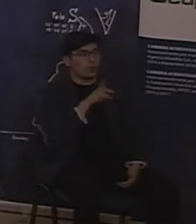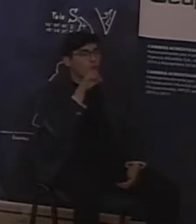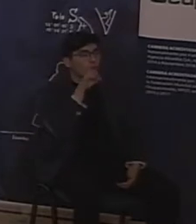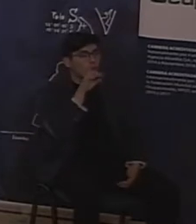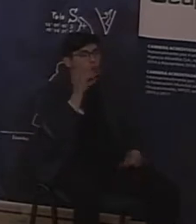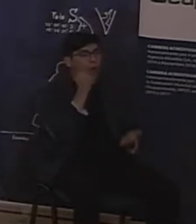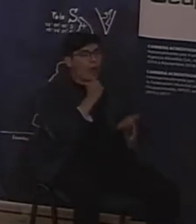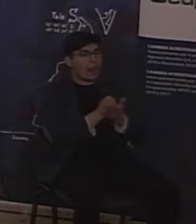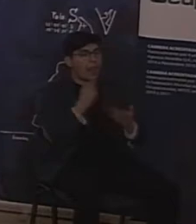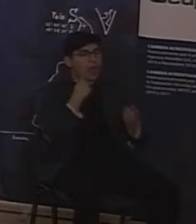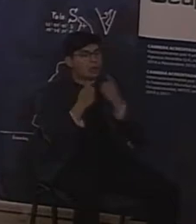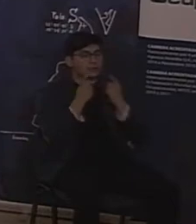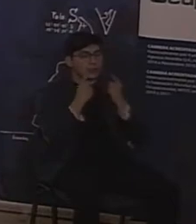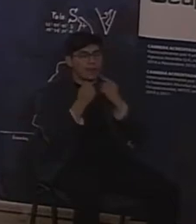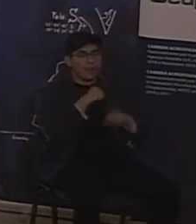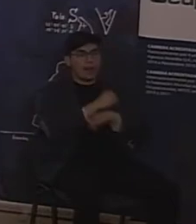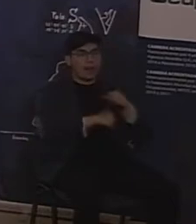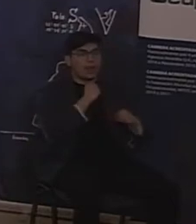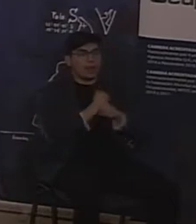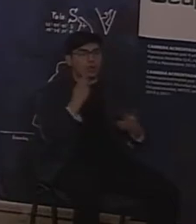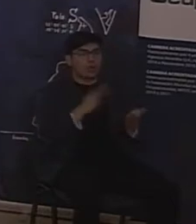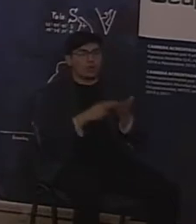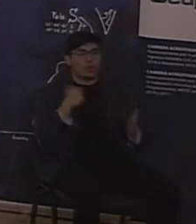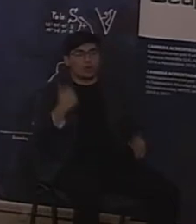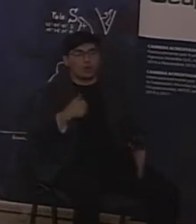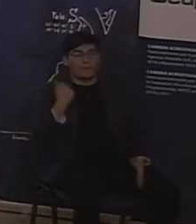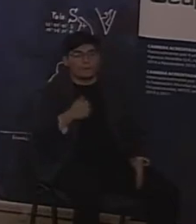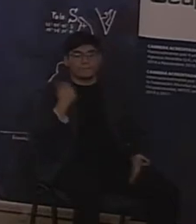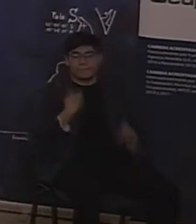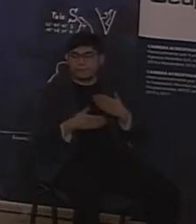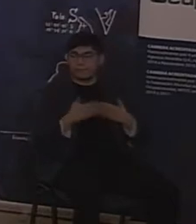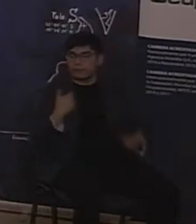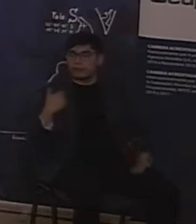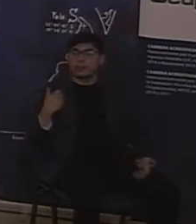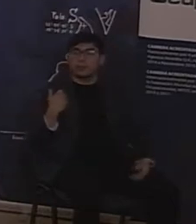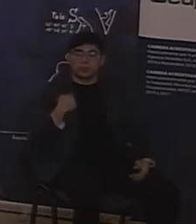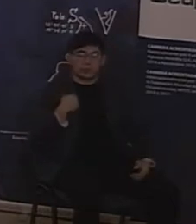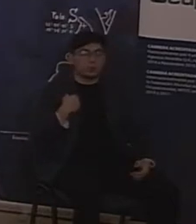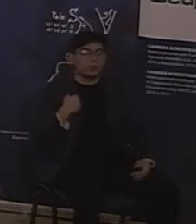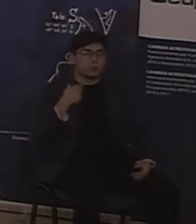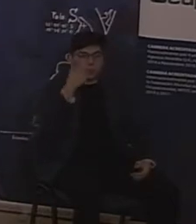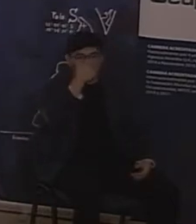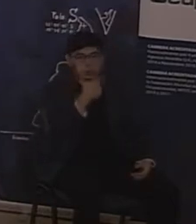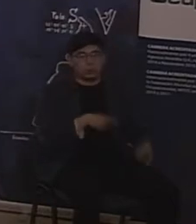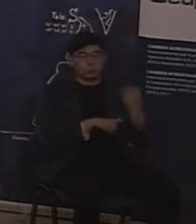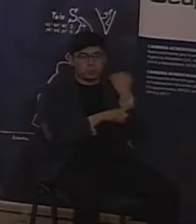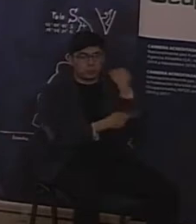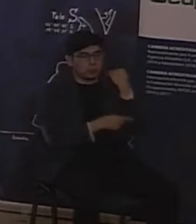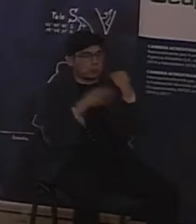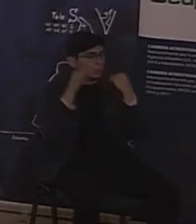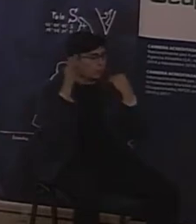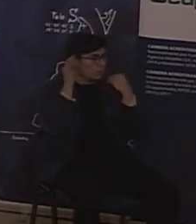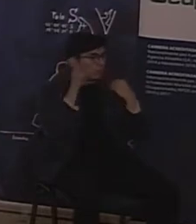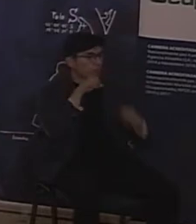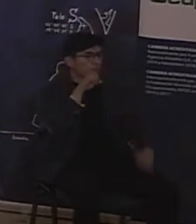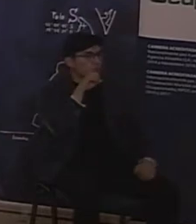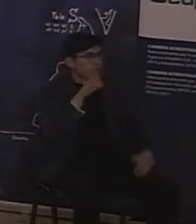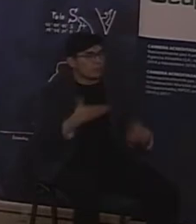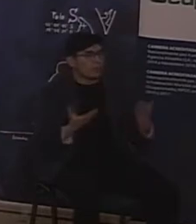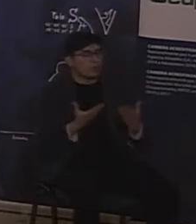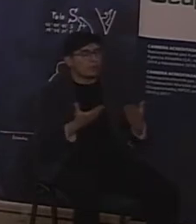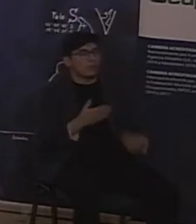2016 y donde esta abogada tuve el privilegio y el honor de haber participado como delegada del ministerio de